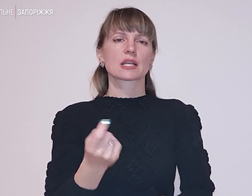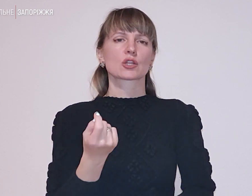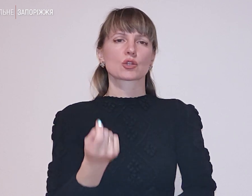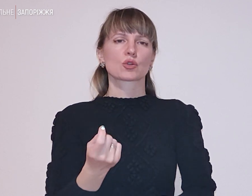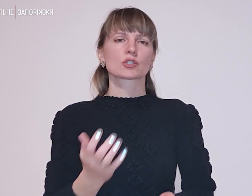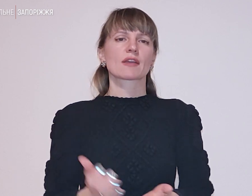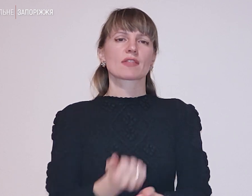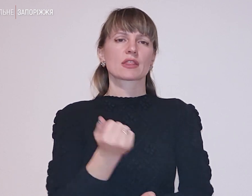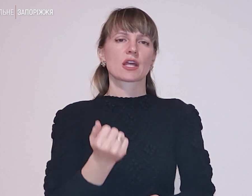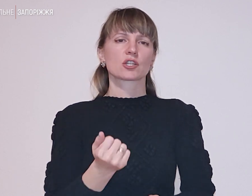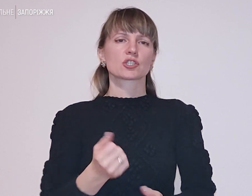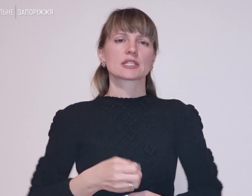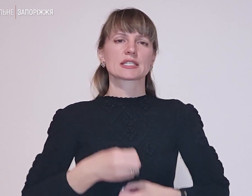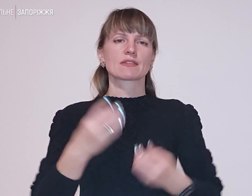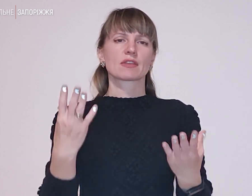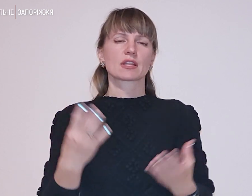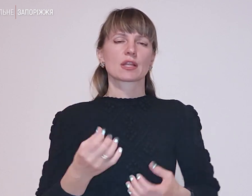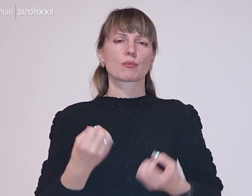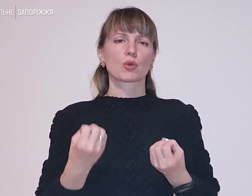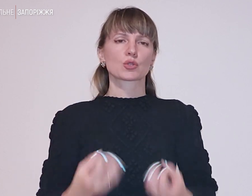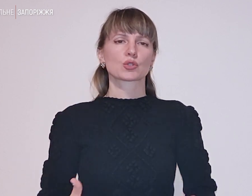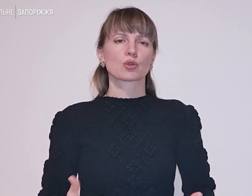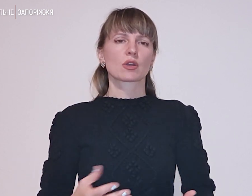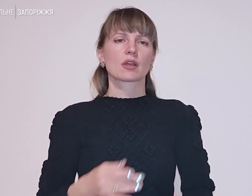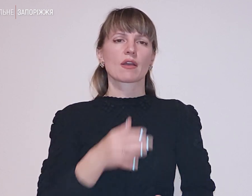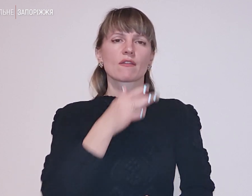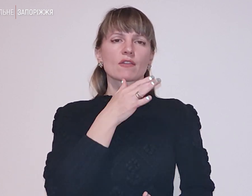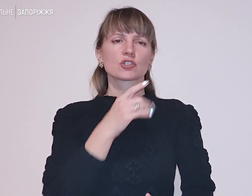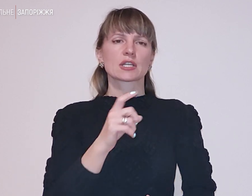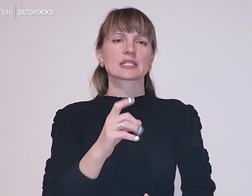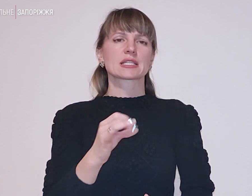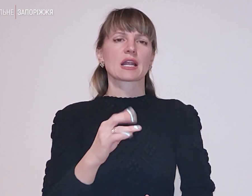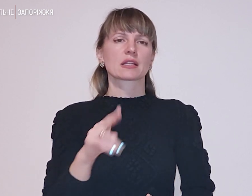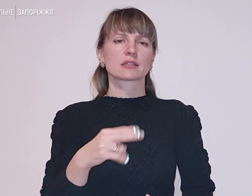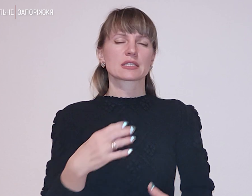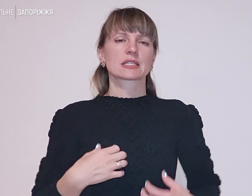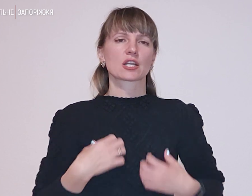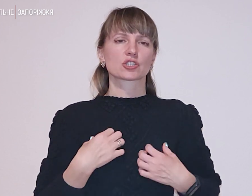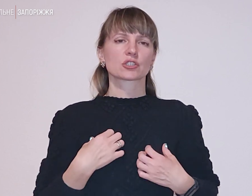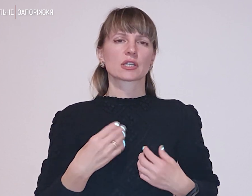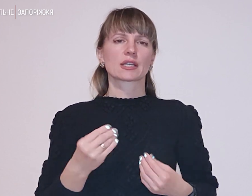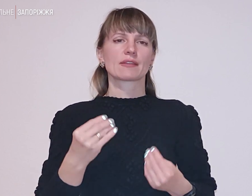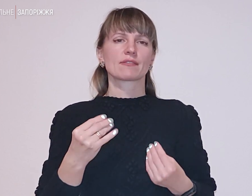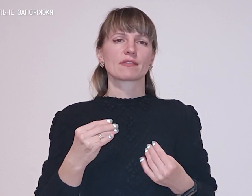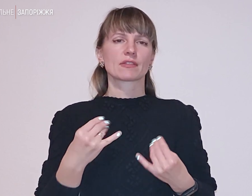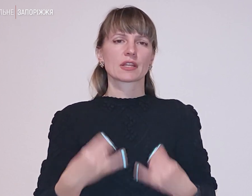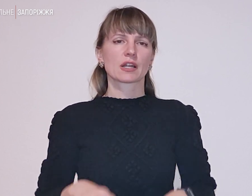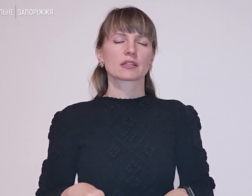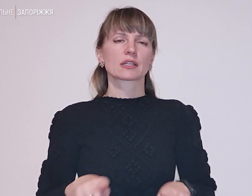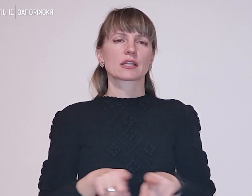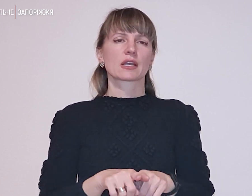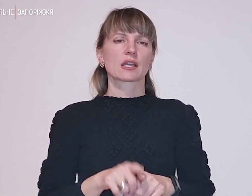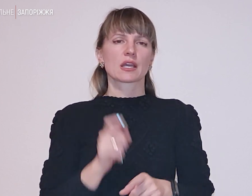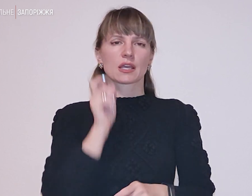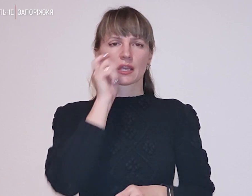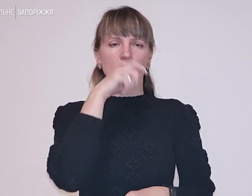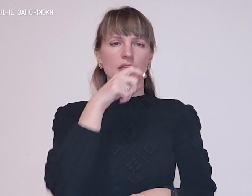вдачі, світлої, простої, в час зрад страшних і втрат таких гірких. І без